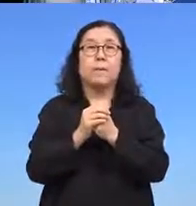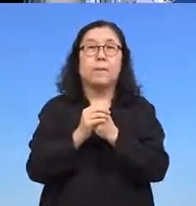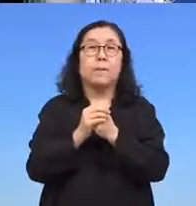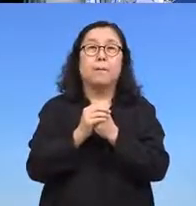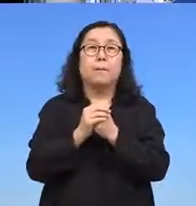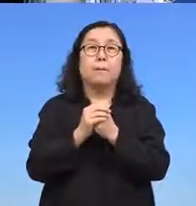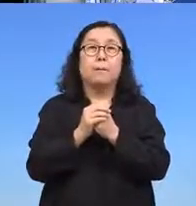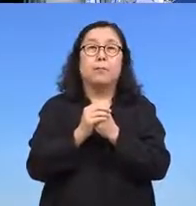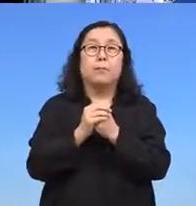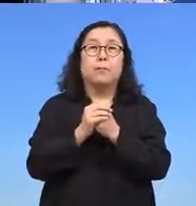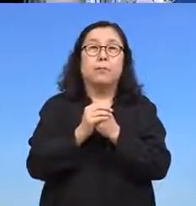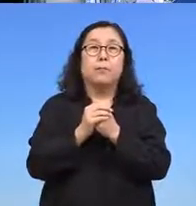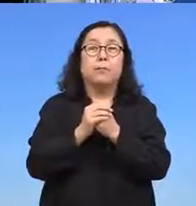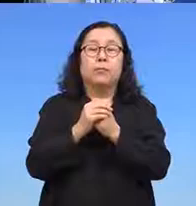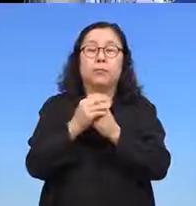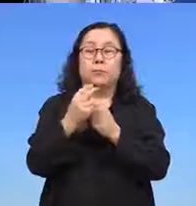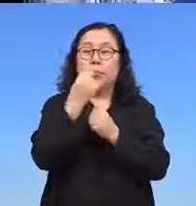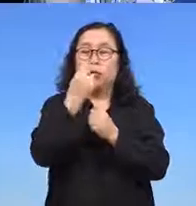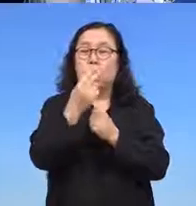다시 한번 들어보세요.